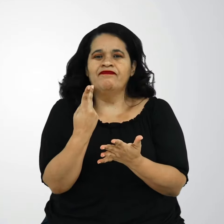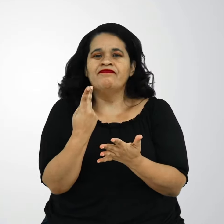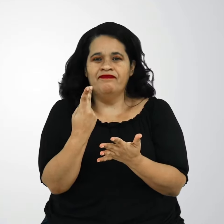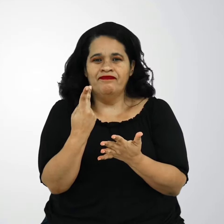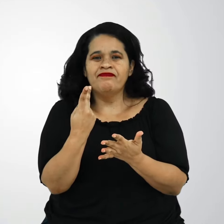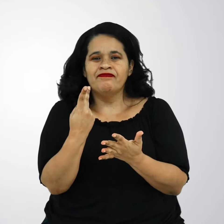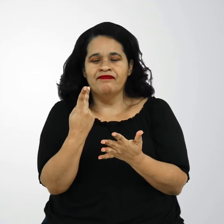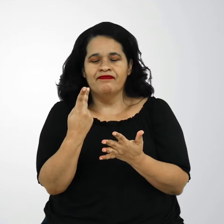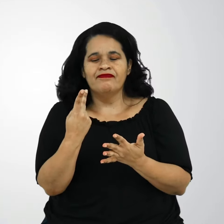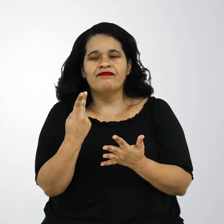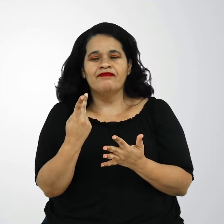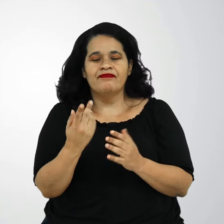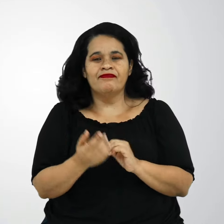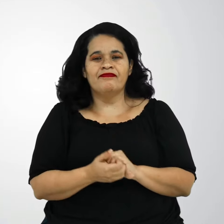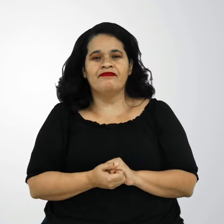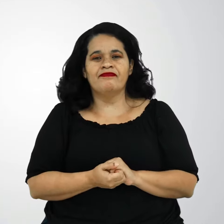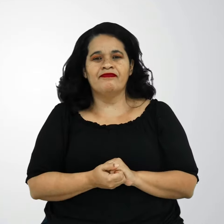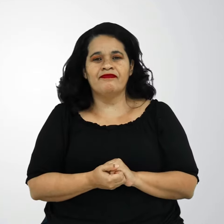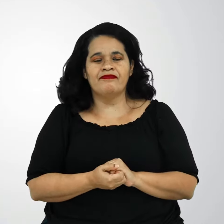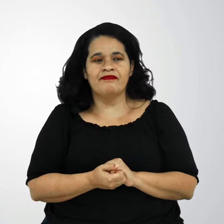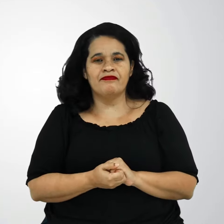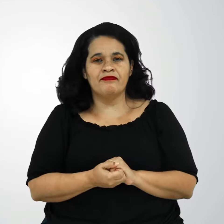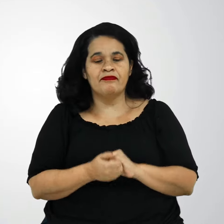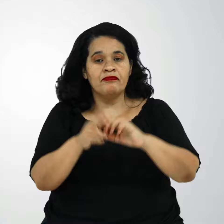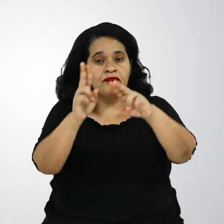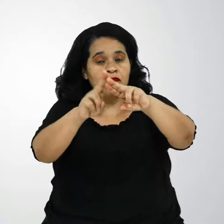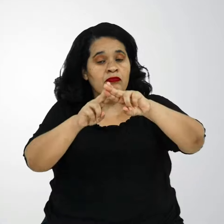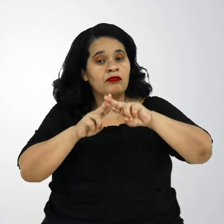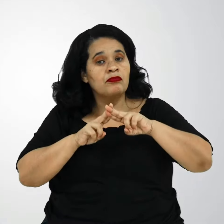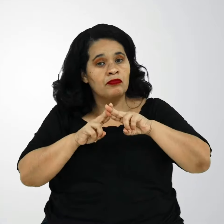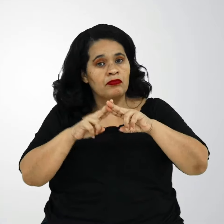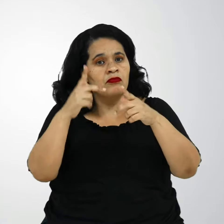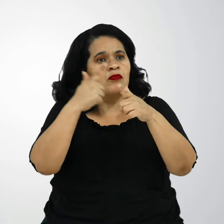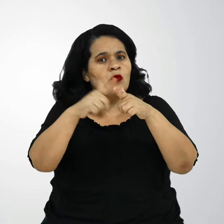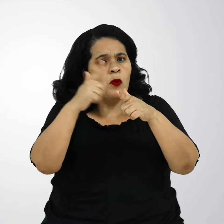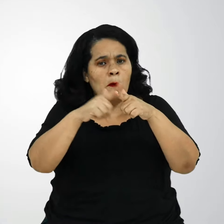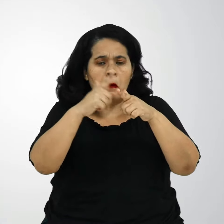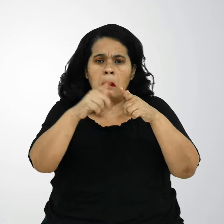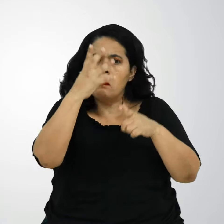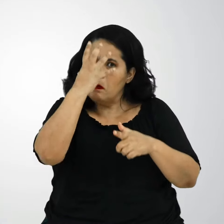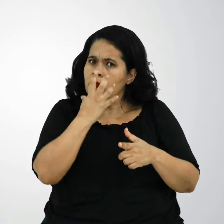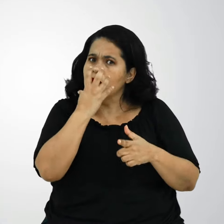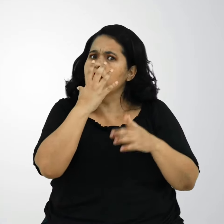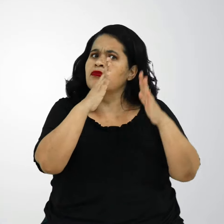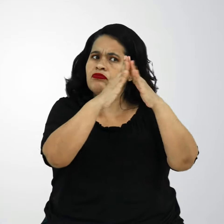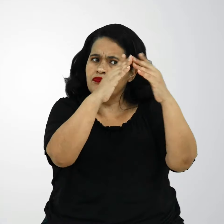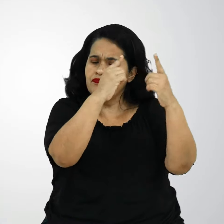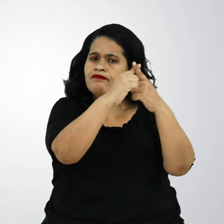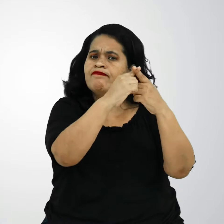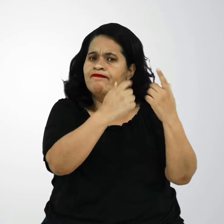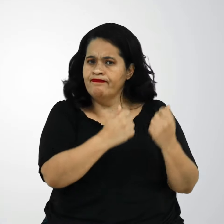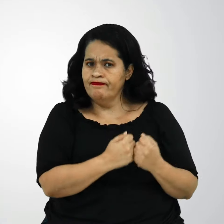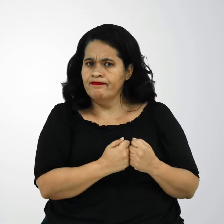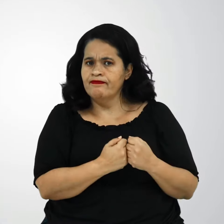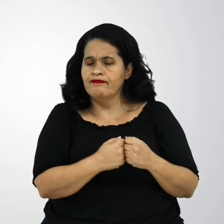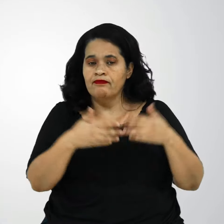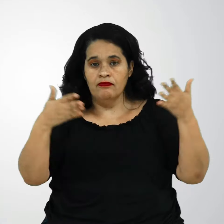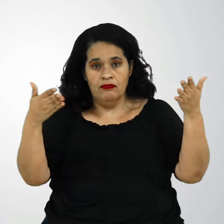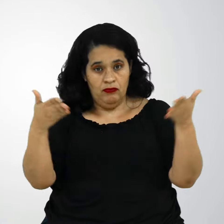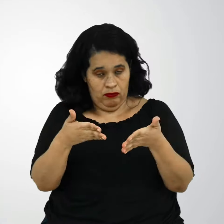538, não dá certo. Aumenta Então 100 anos. esse é um problema sério aí dessa explicação.